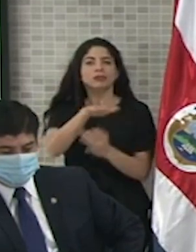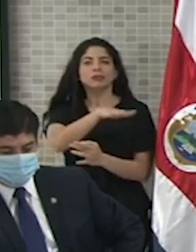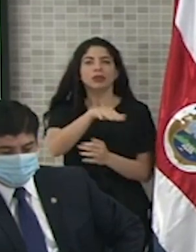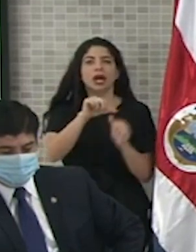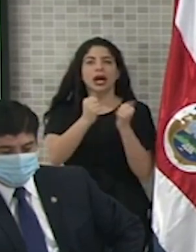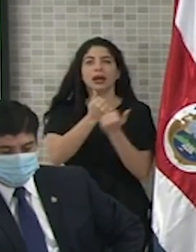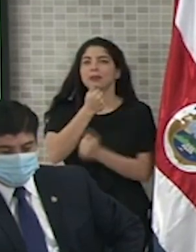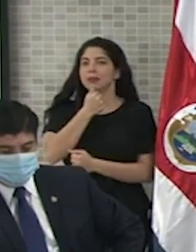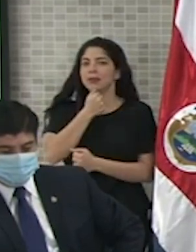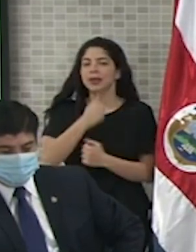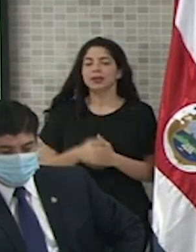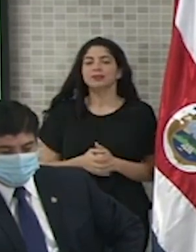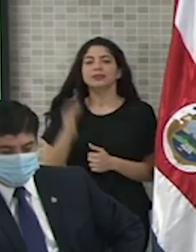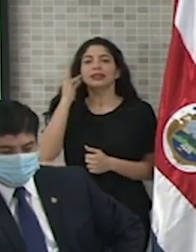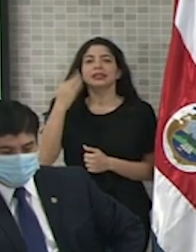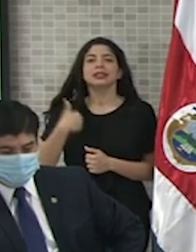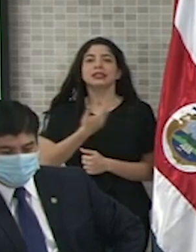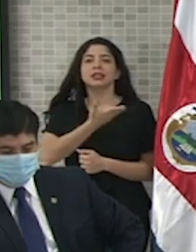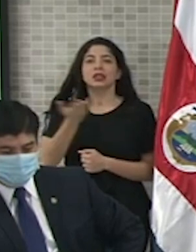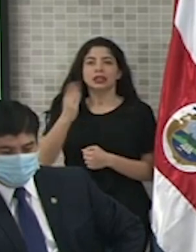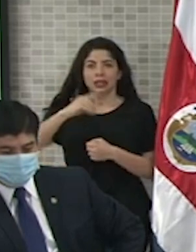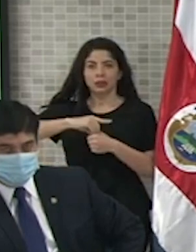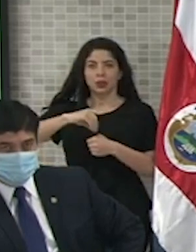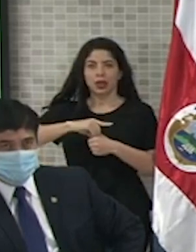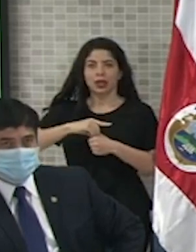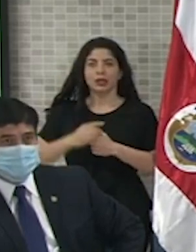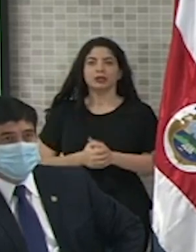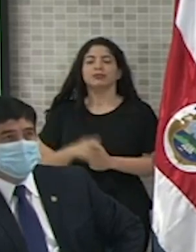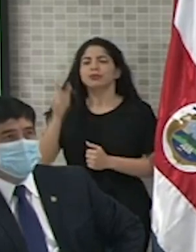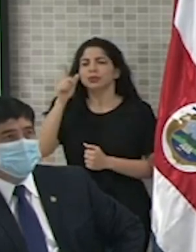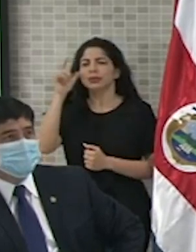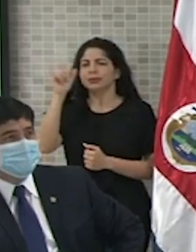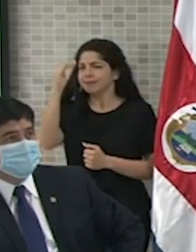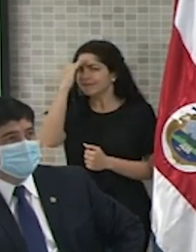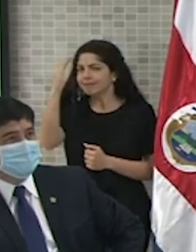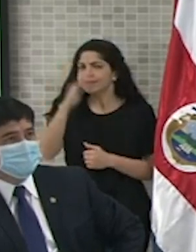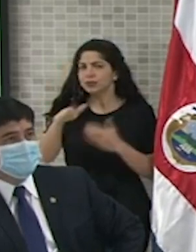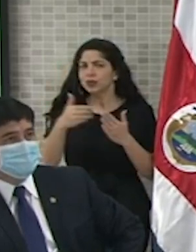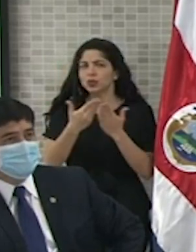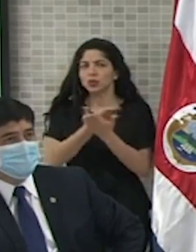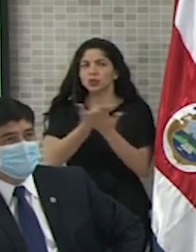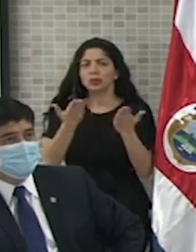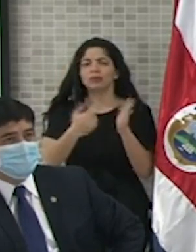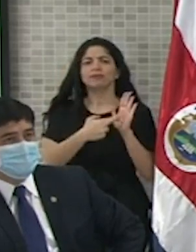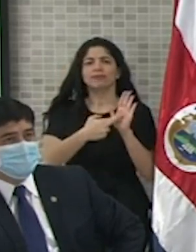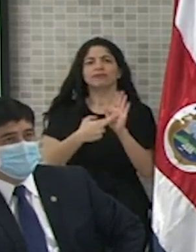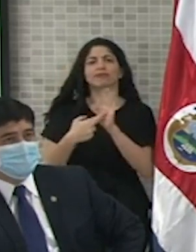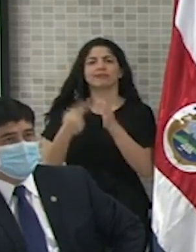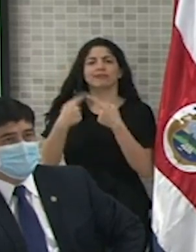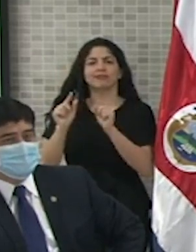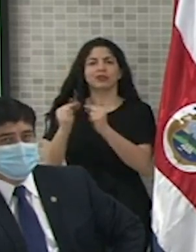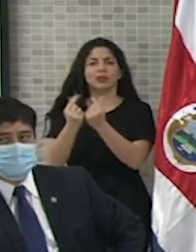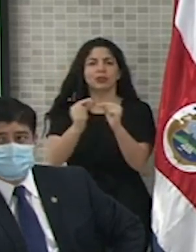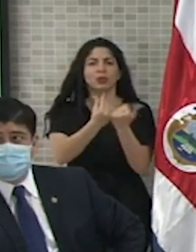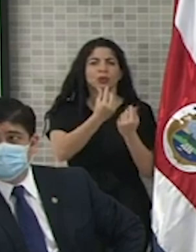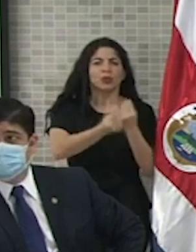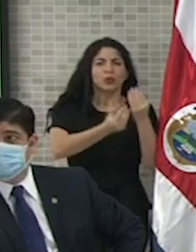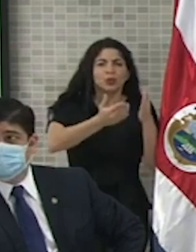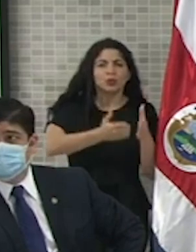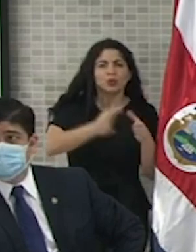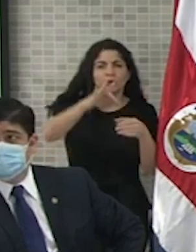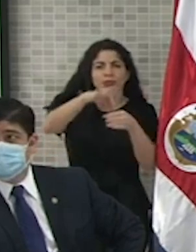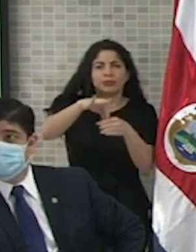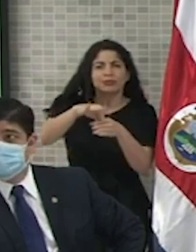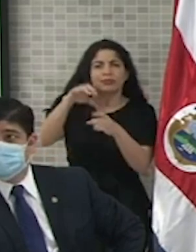Privado, señoras y señores diputados. Por supuesto, un saludo a todos ustedes, representantes de los sectores productivos,